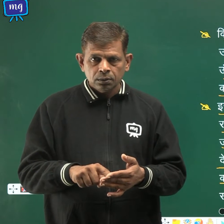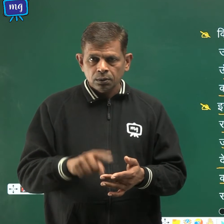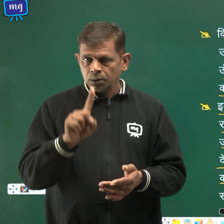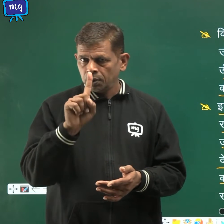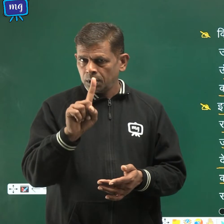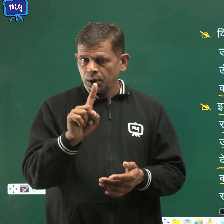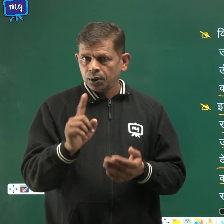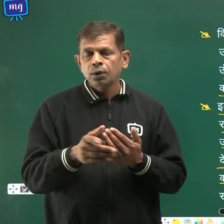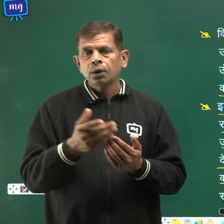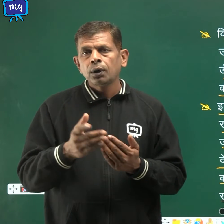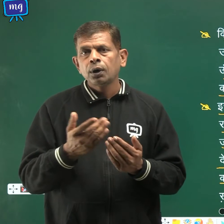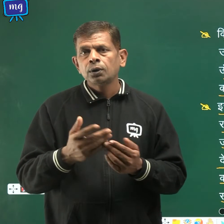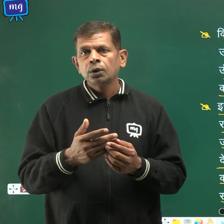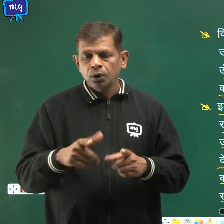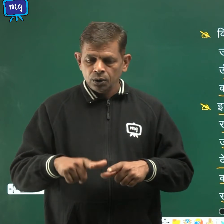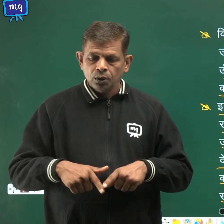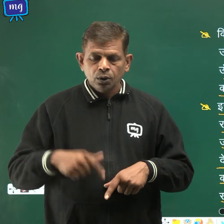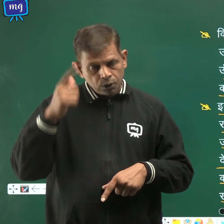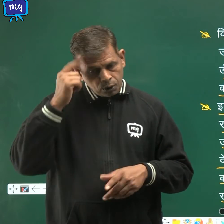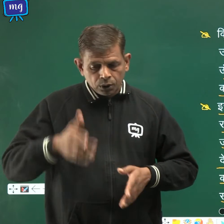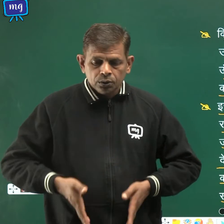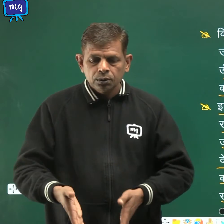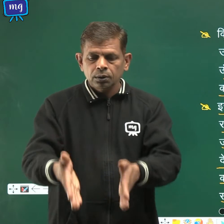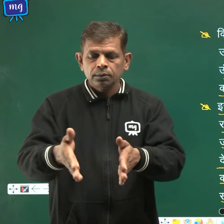एक सरल पथ